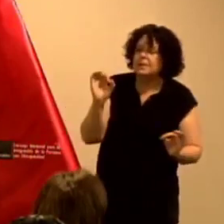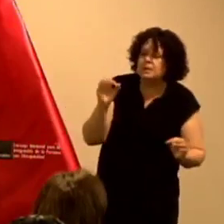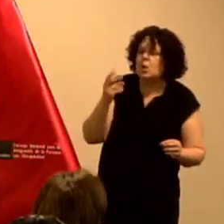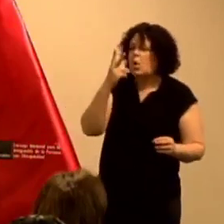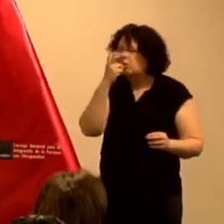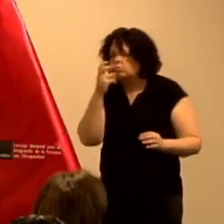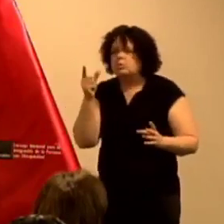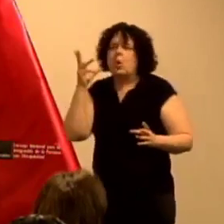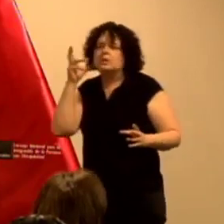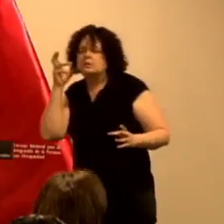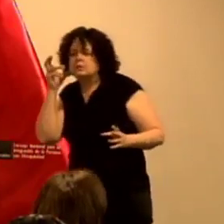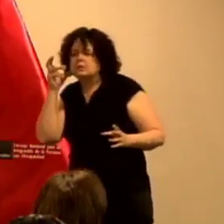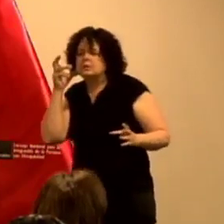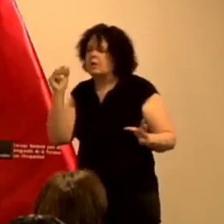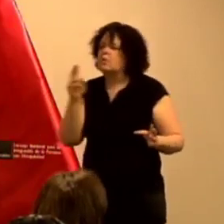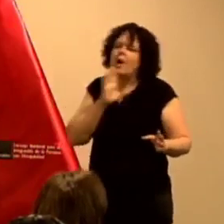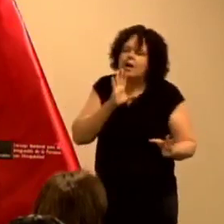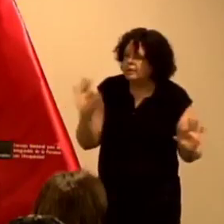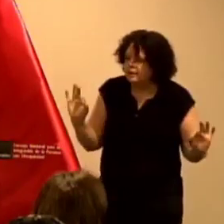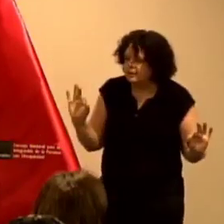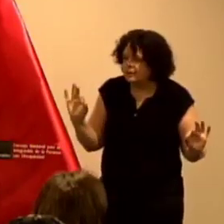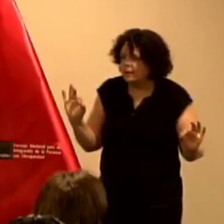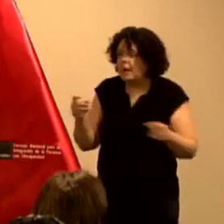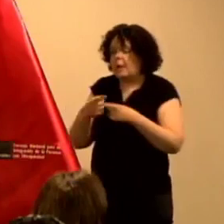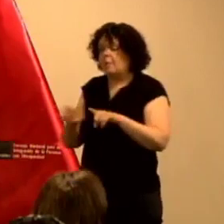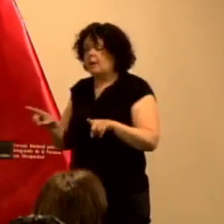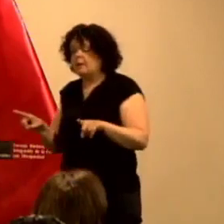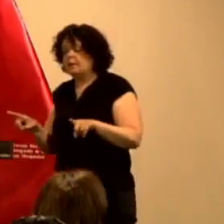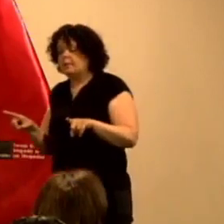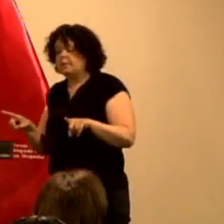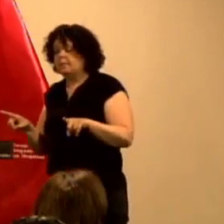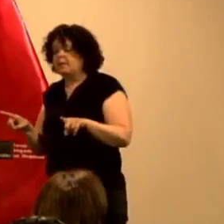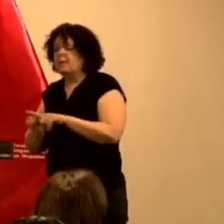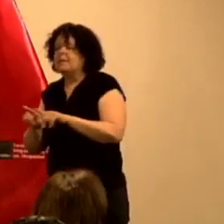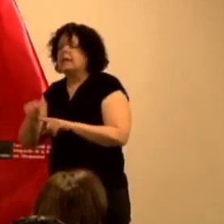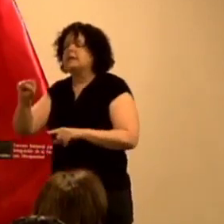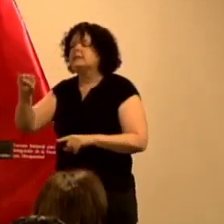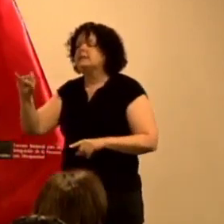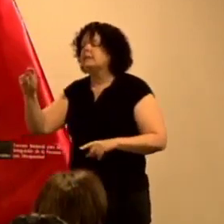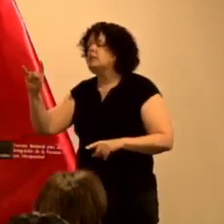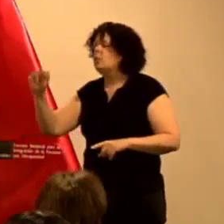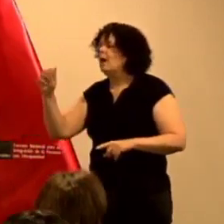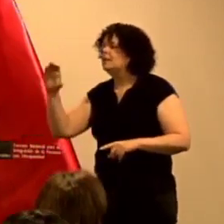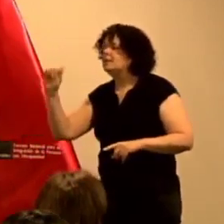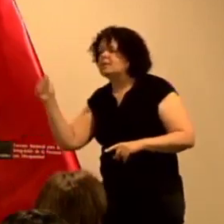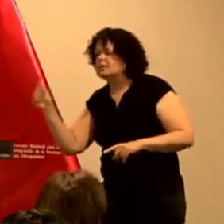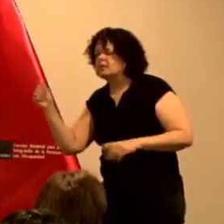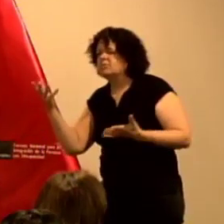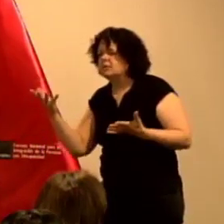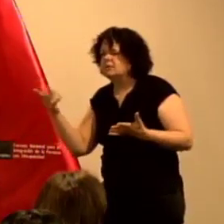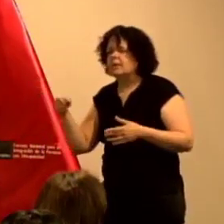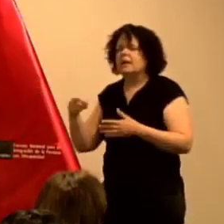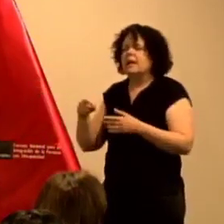no escucha, no habla, etcétera, ¿no es cierto? Pero además está el tema de la situación. Las personas con discapacidad,